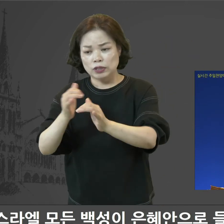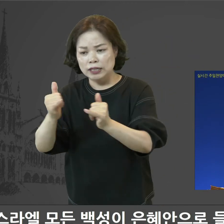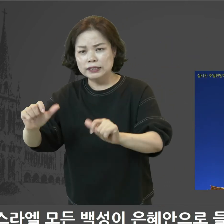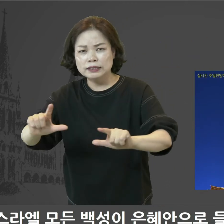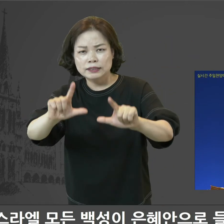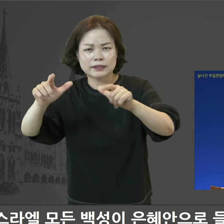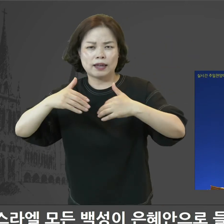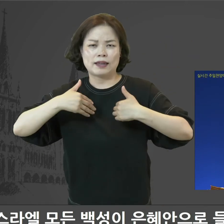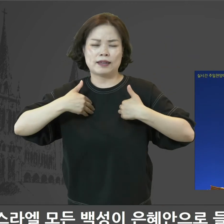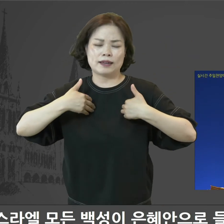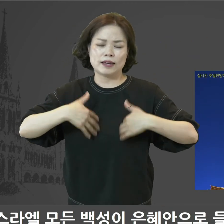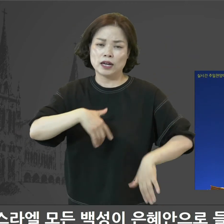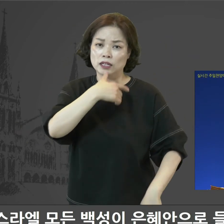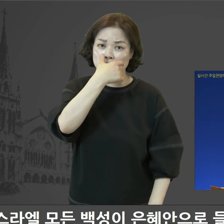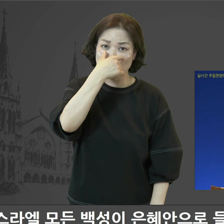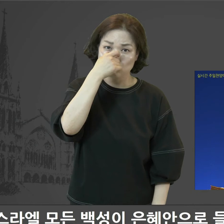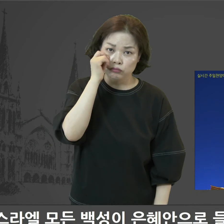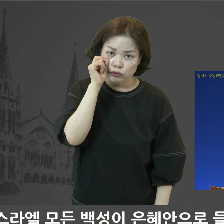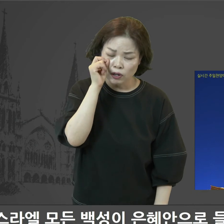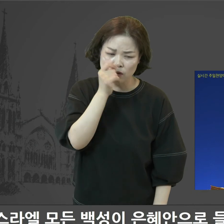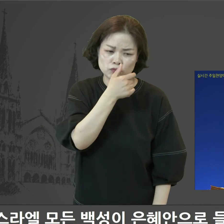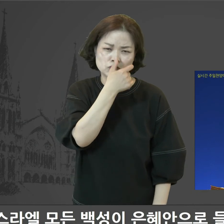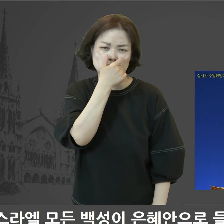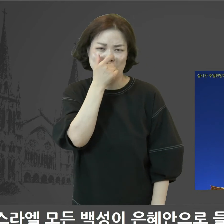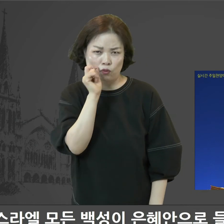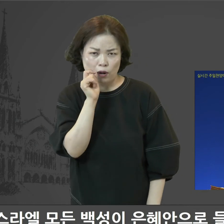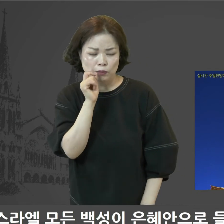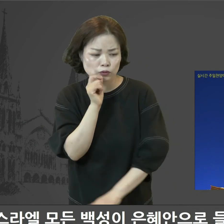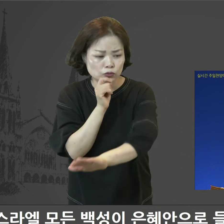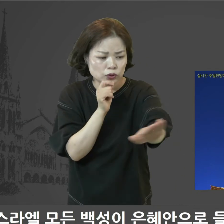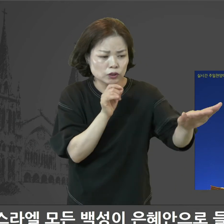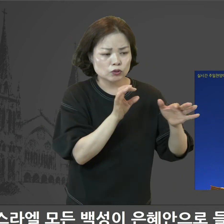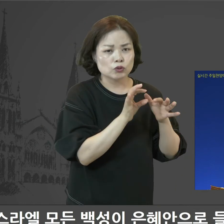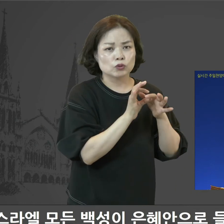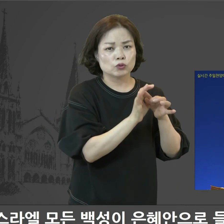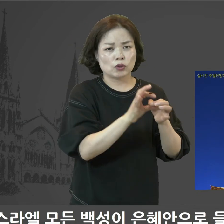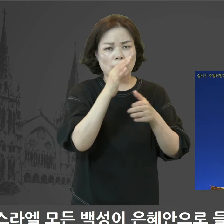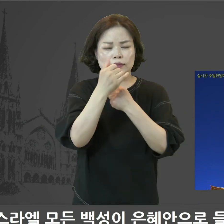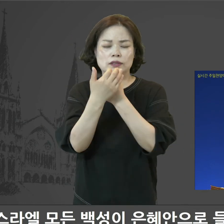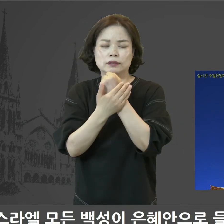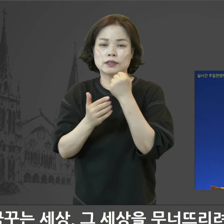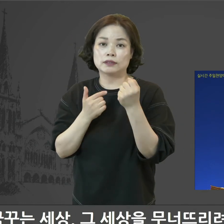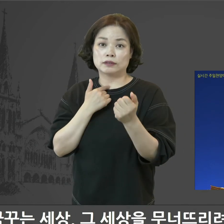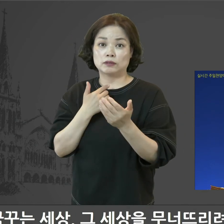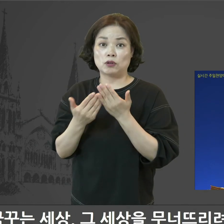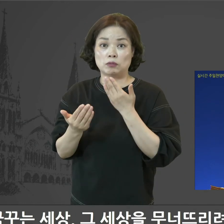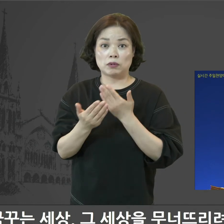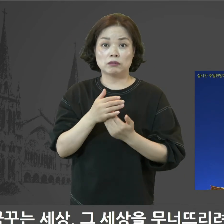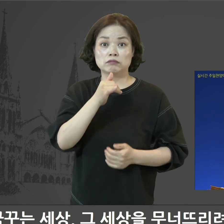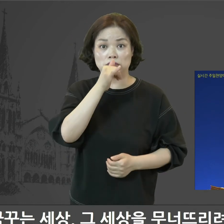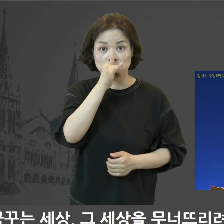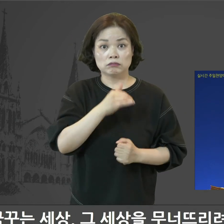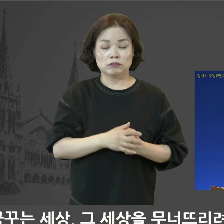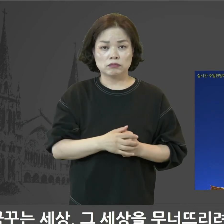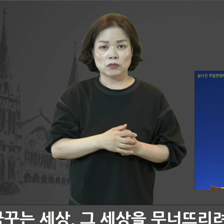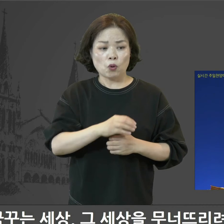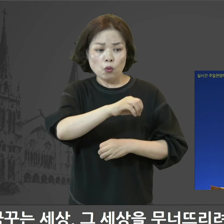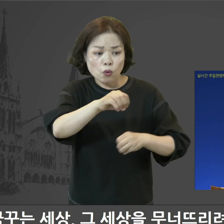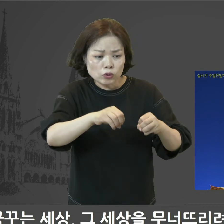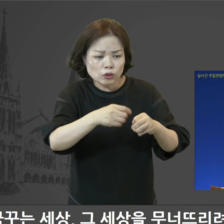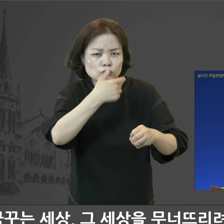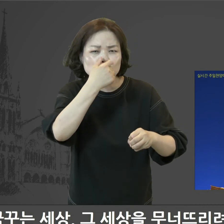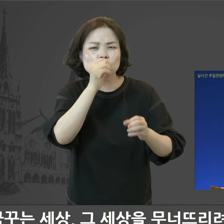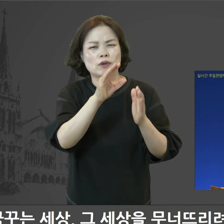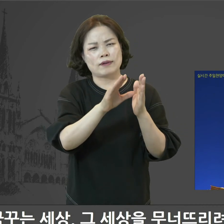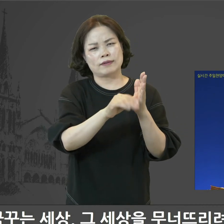인생의 연약함, 부족함, 모자람이 우리로 하여금 하나님의 은혜를 맛보게 할 때가 많이 있습니다. 아니, 오히려